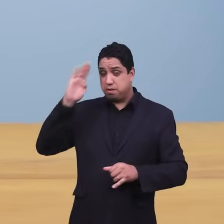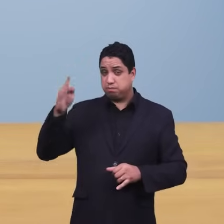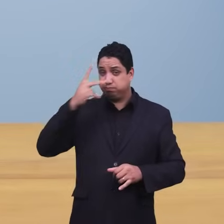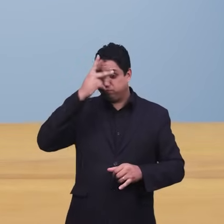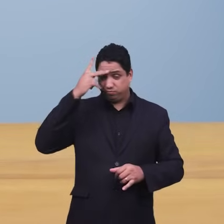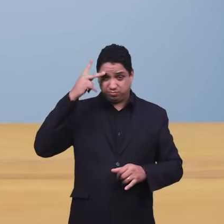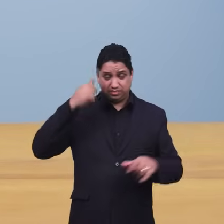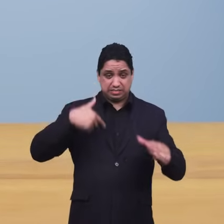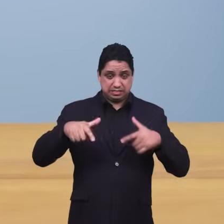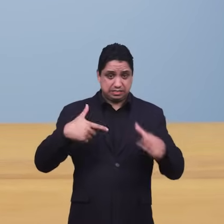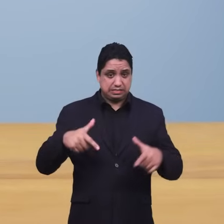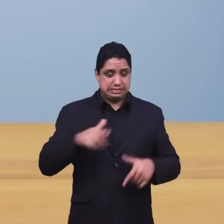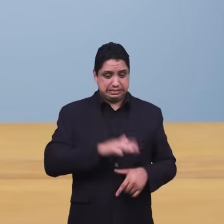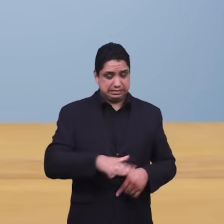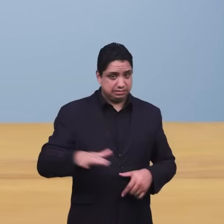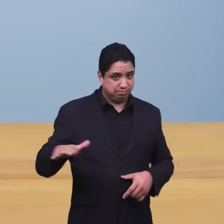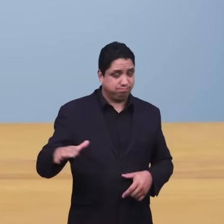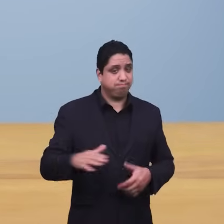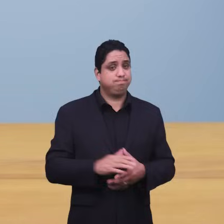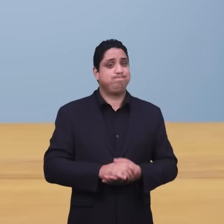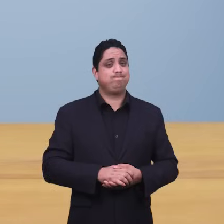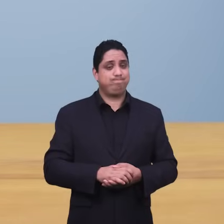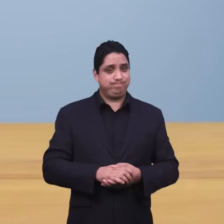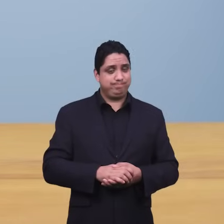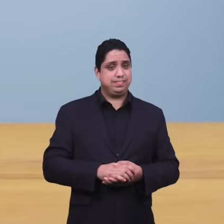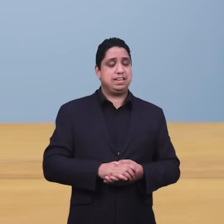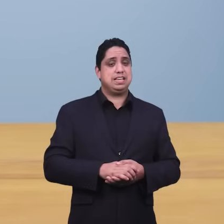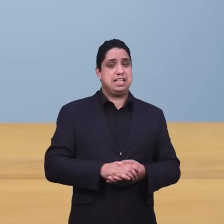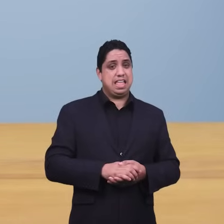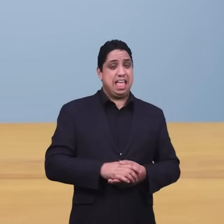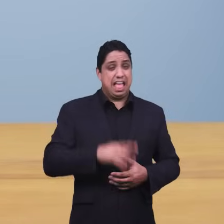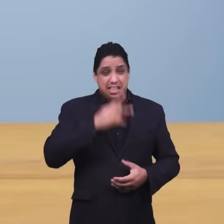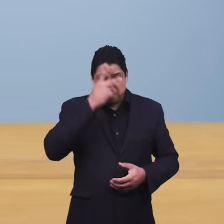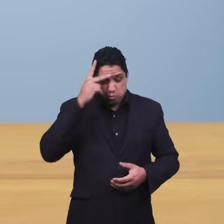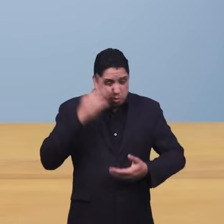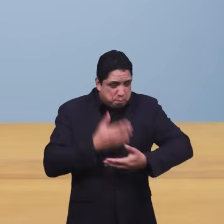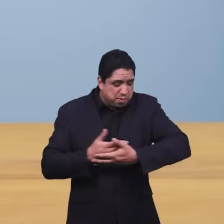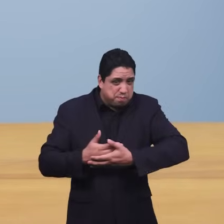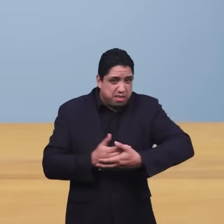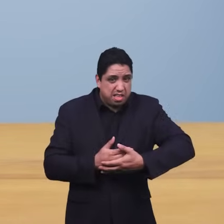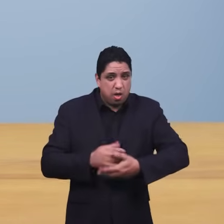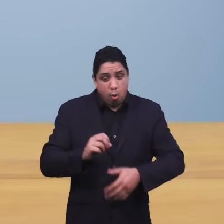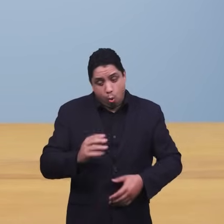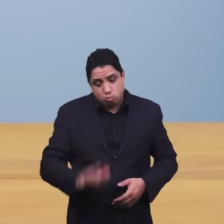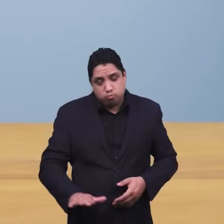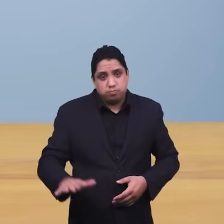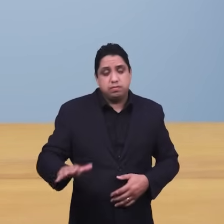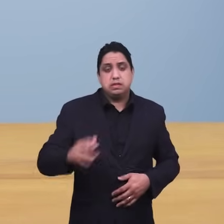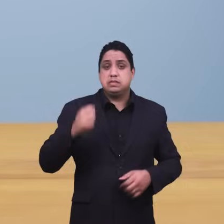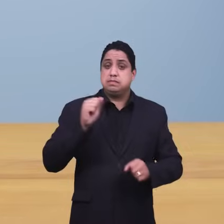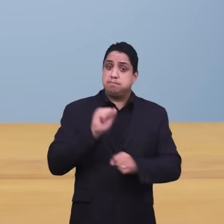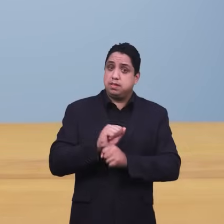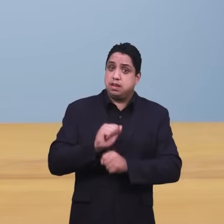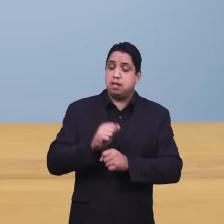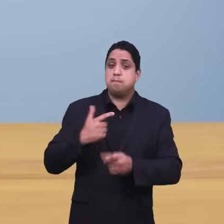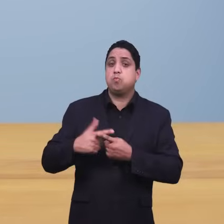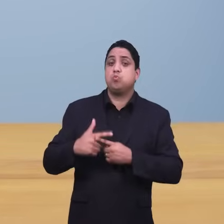pequena, a criança muito pequena, muitas vezes eu tenho que esperá-la ficar um pouco mais velha por causa